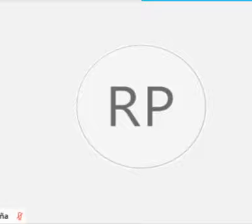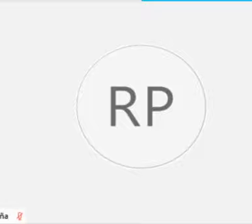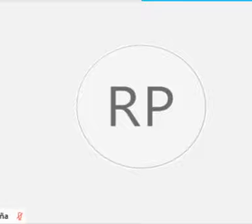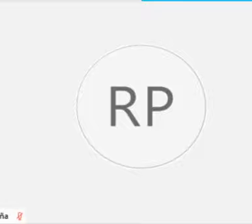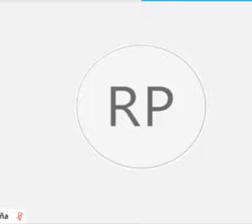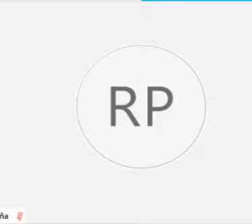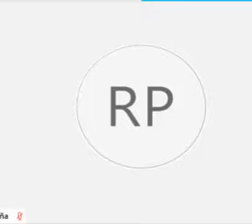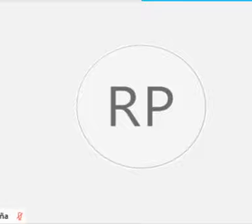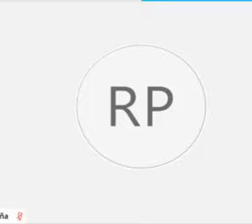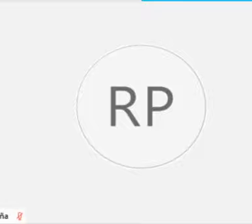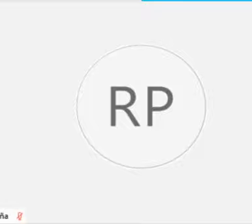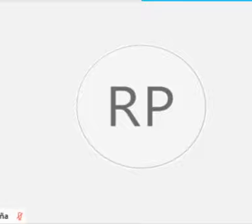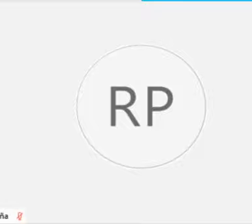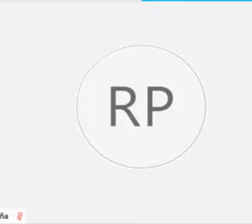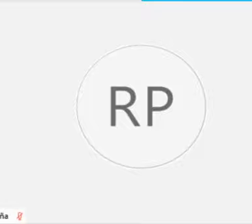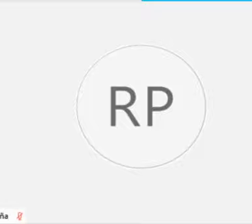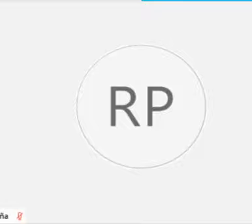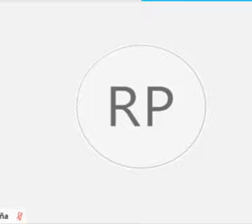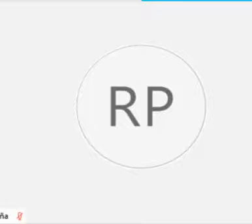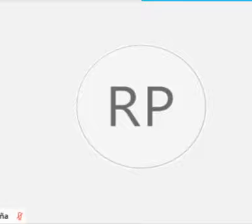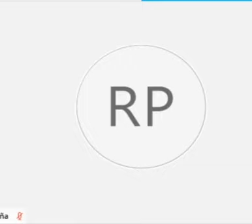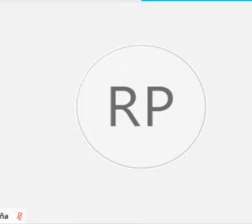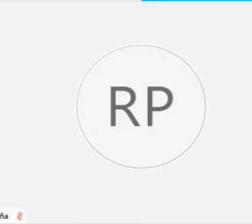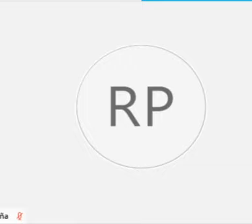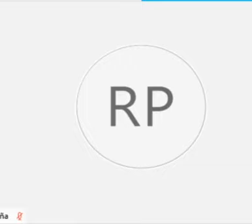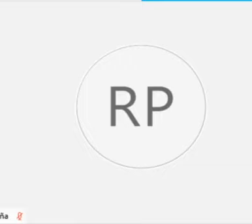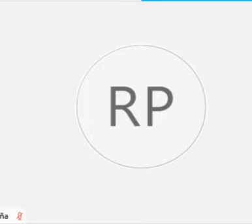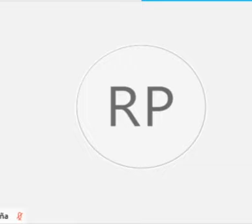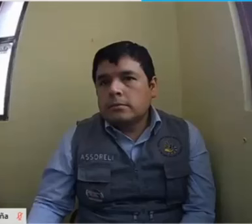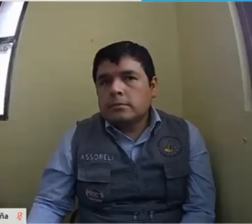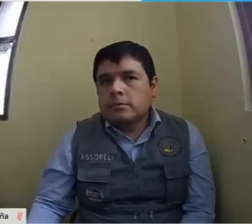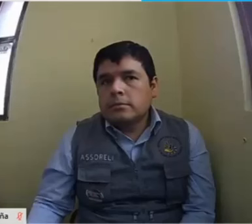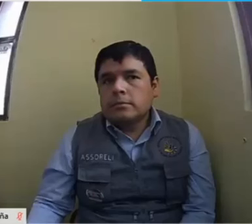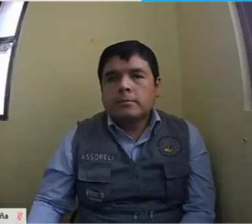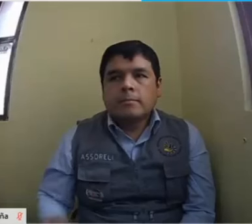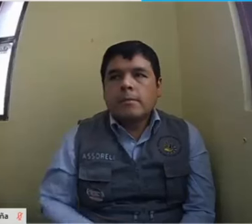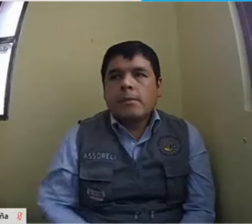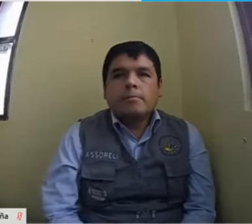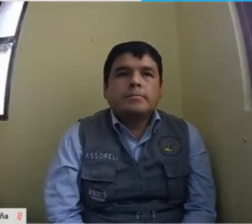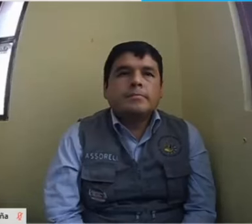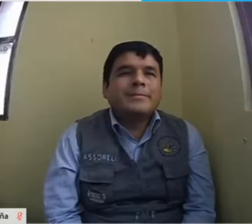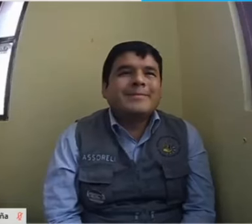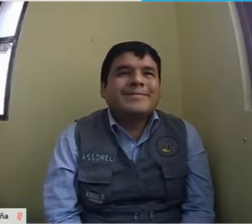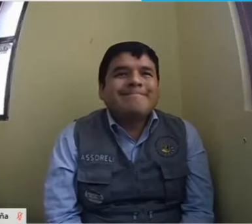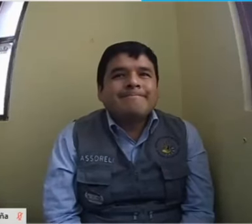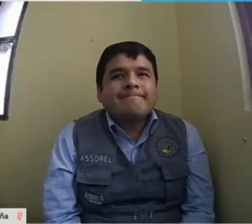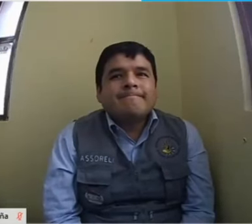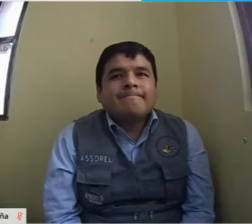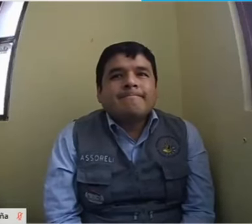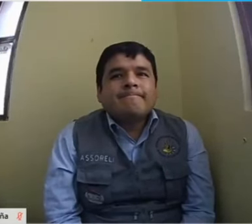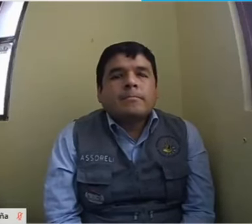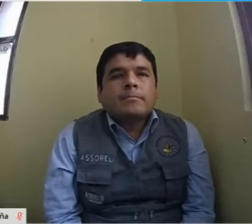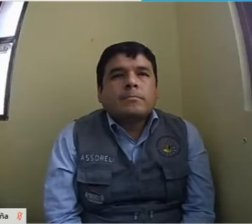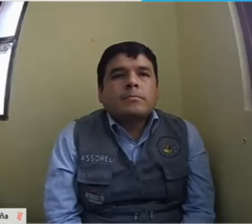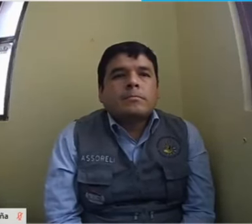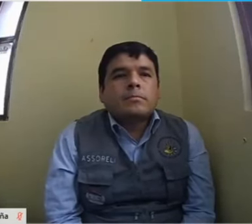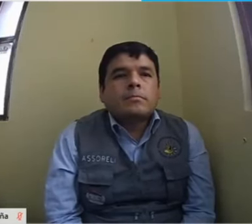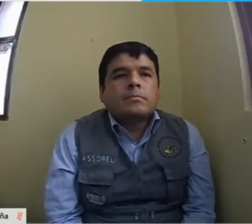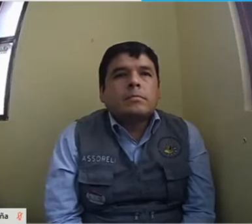un grupo de personas sordas. Tal vez cerrando la sesión, en las próximas que haya, vamos a generar